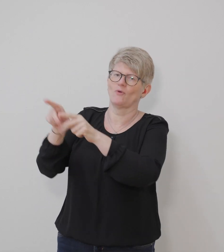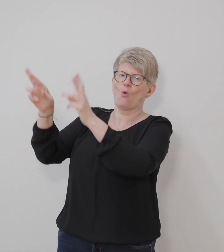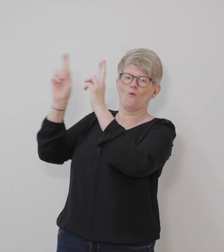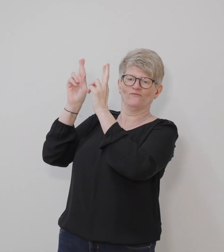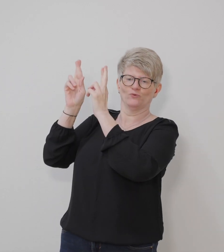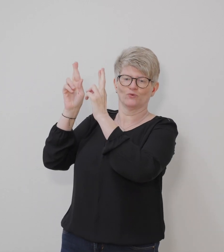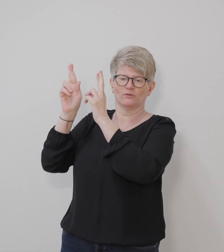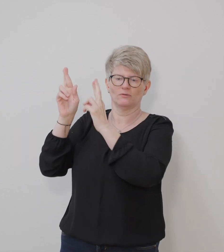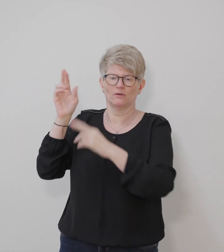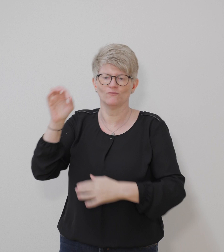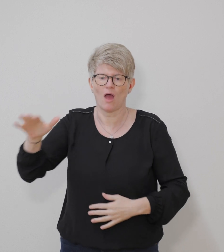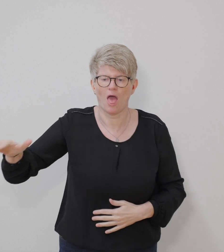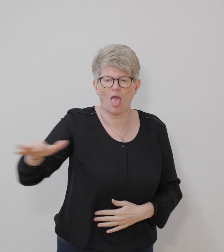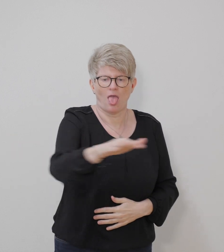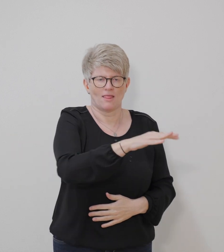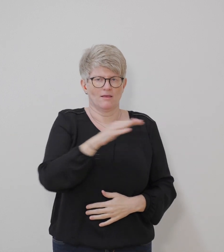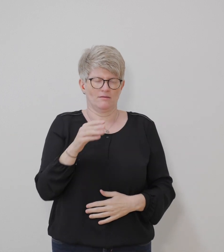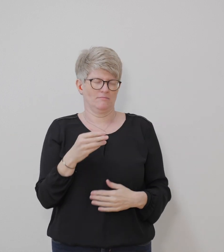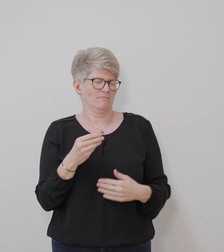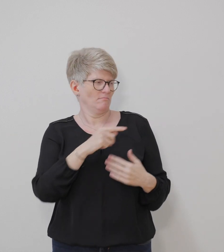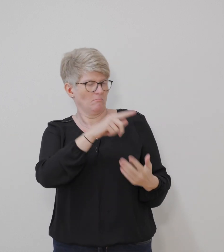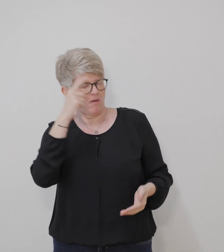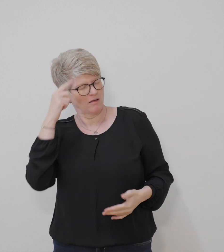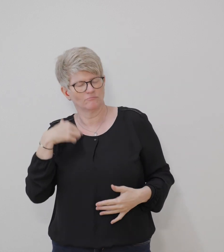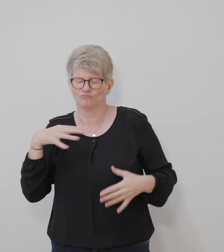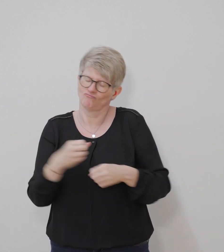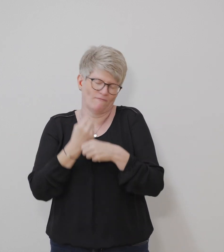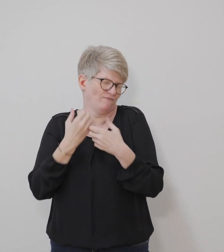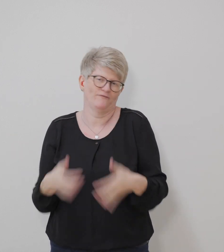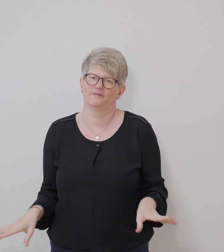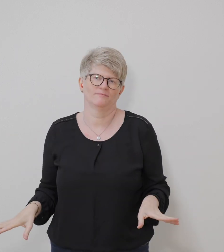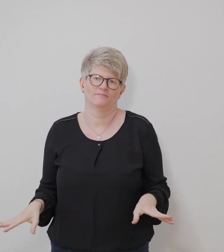und zugleich Hoffnung für alle, die meinen, nicht mehr zu können.